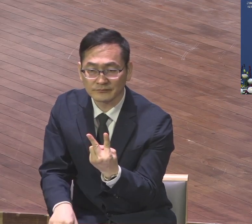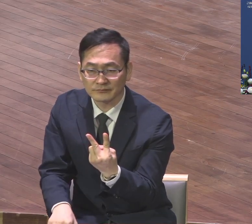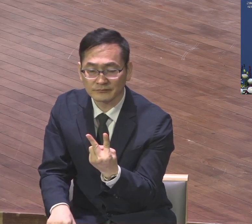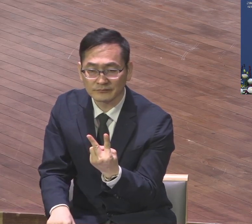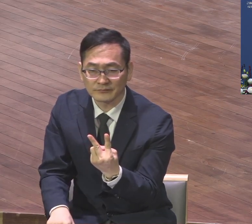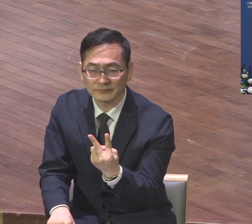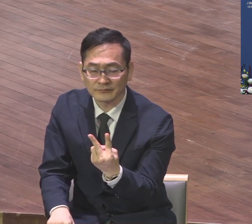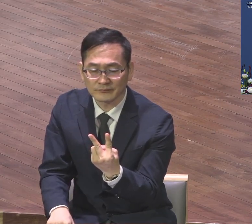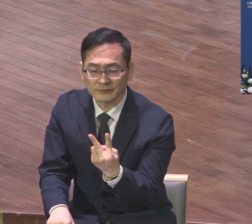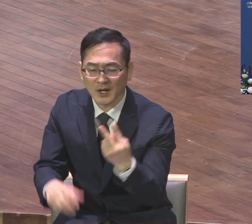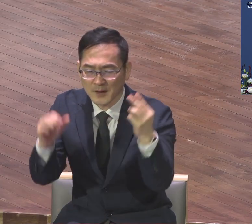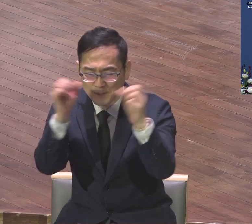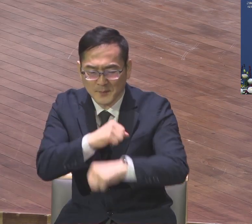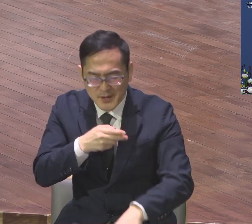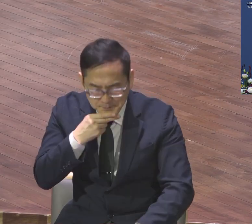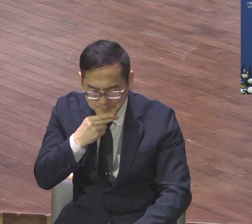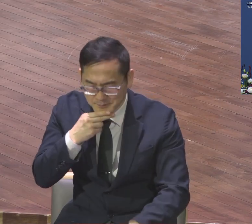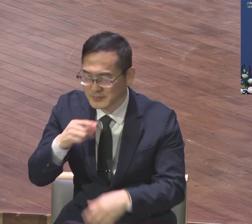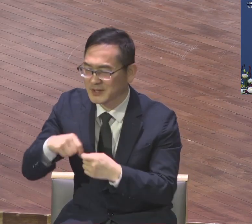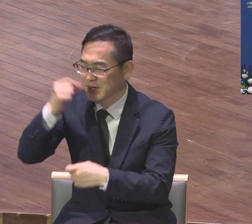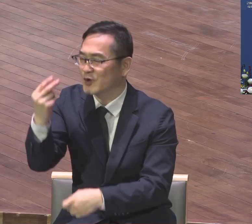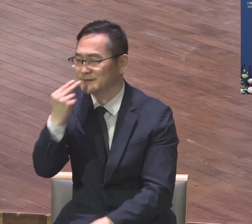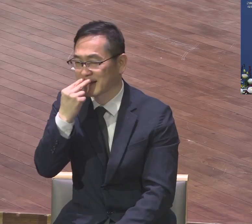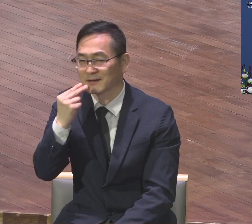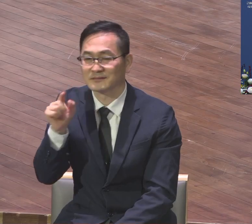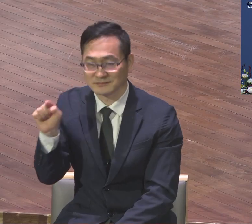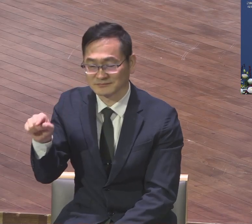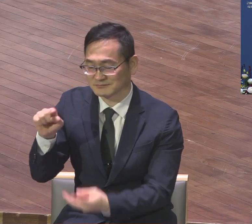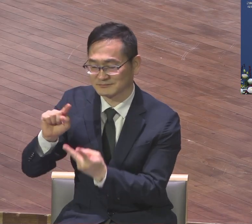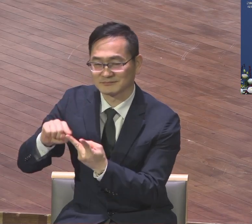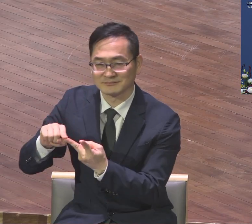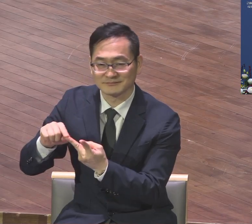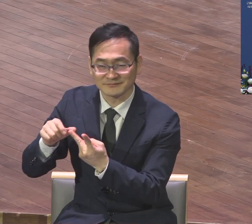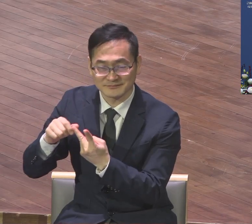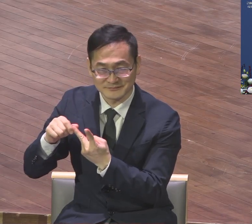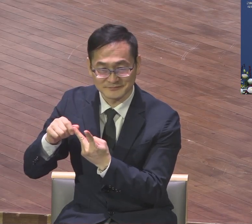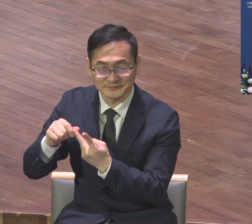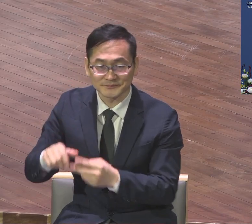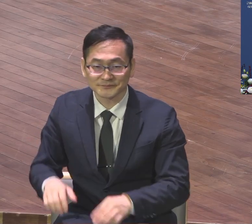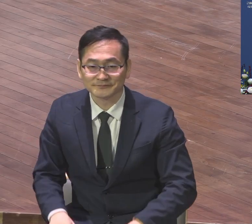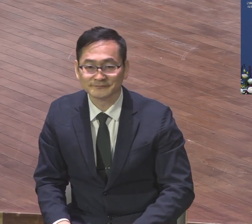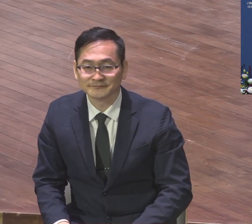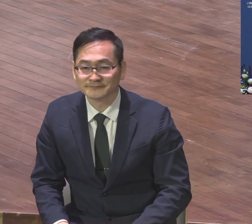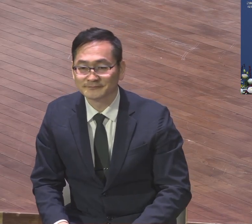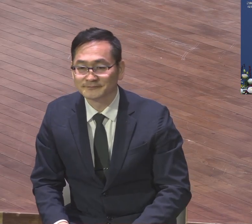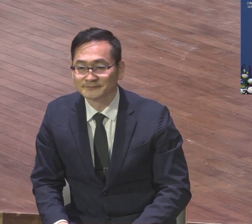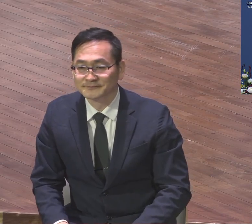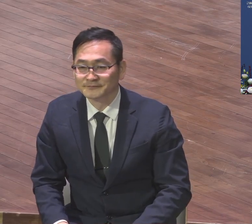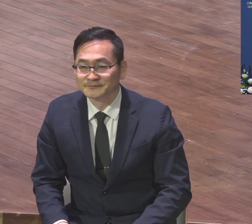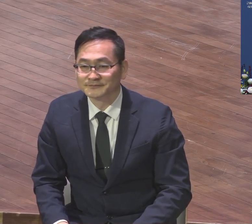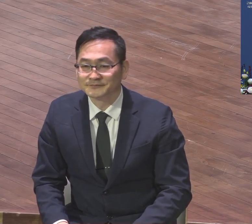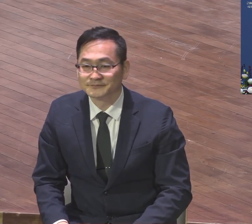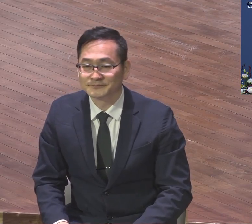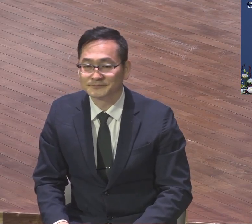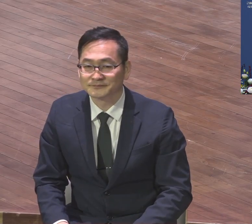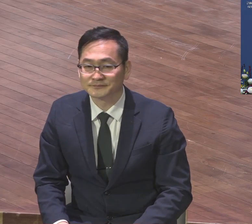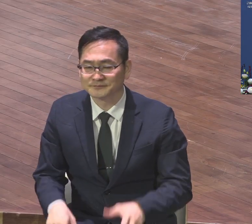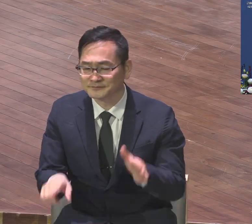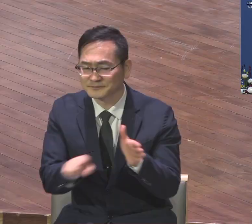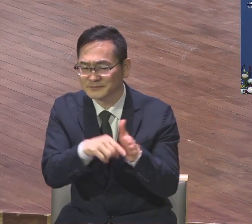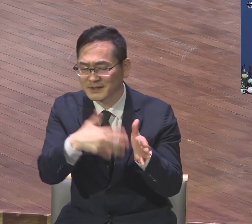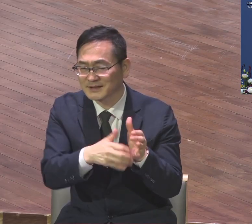했습니다. 이 말씀은요 성도님들은 말할 것도 없고 심지어